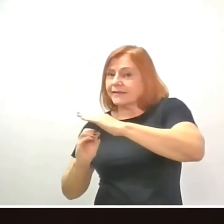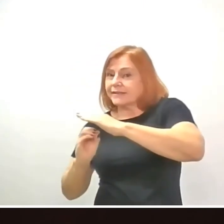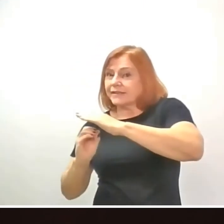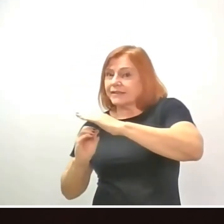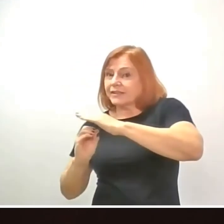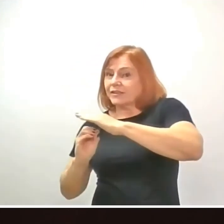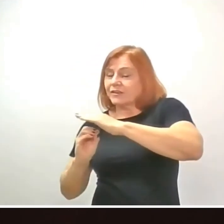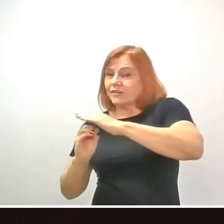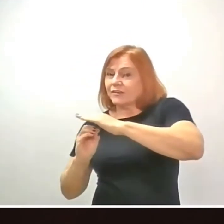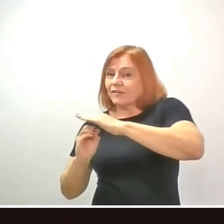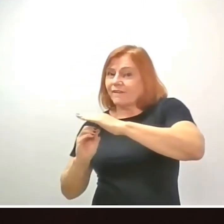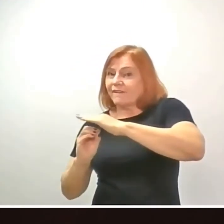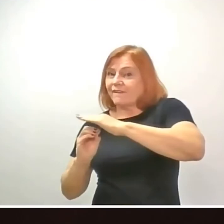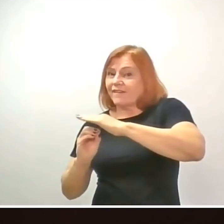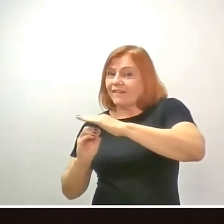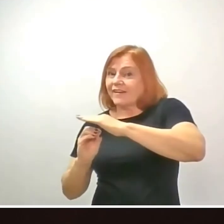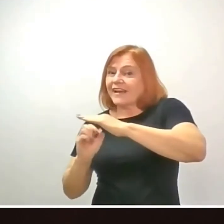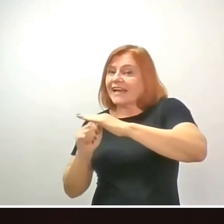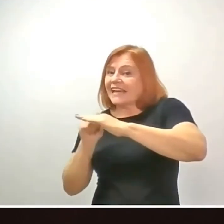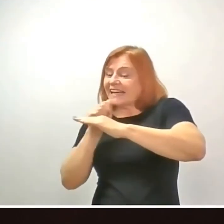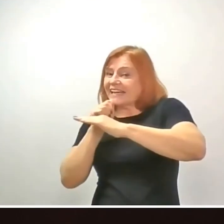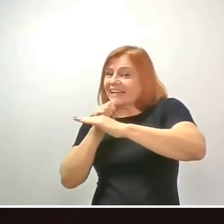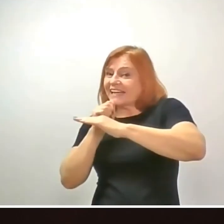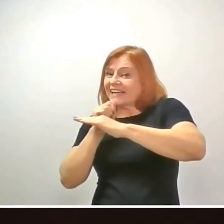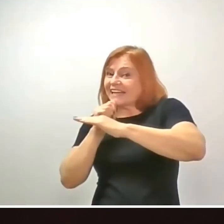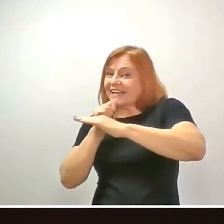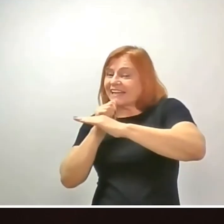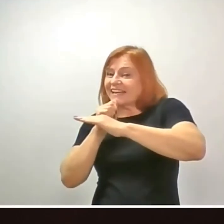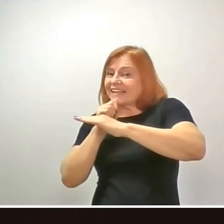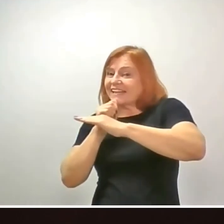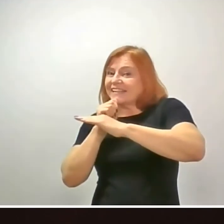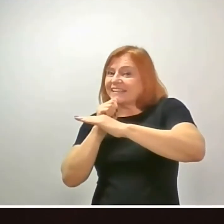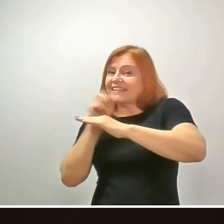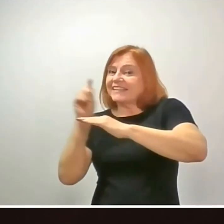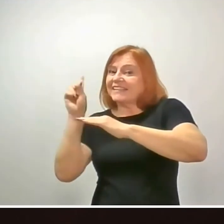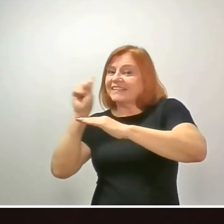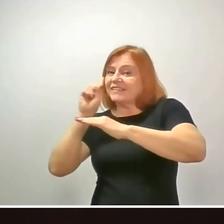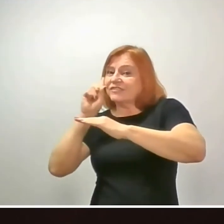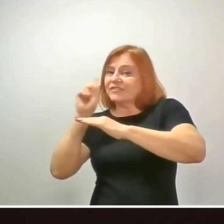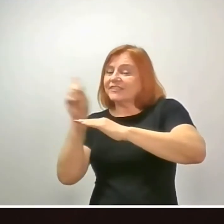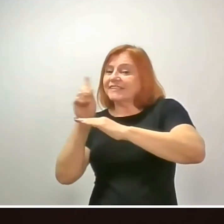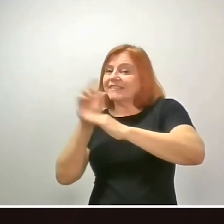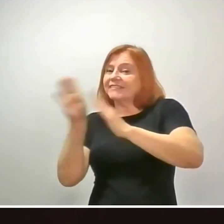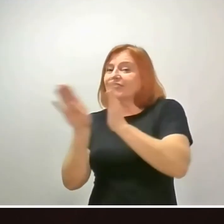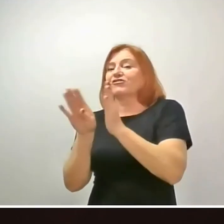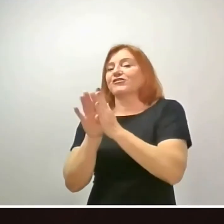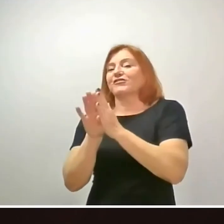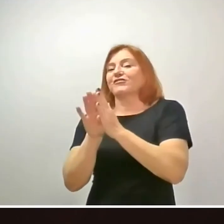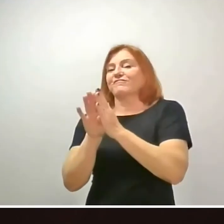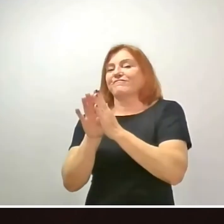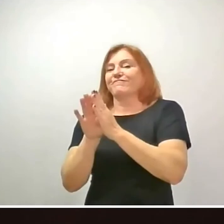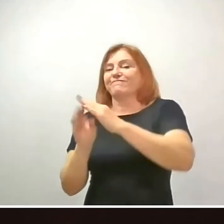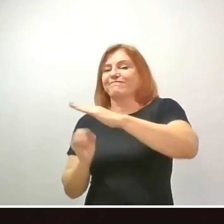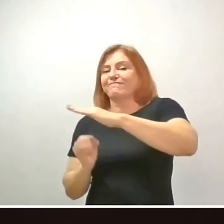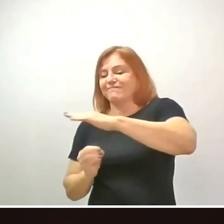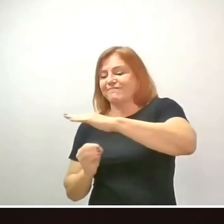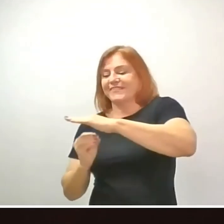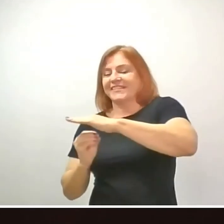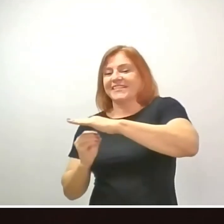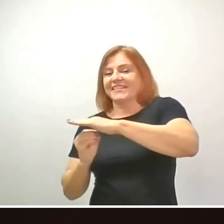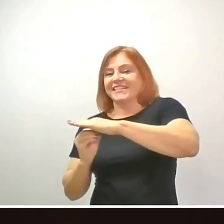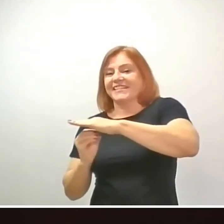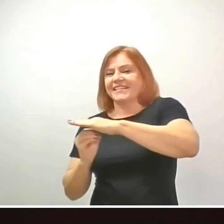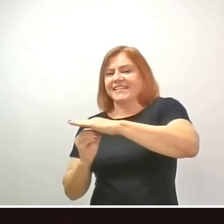sei quanto tempo vai levar essa aurora, né? Não sei quanto tempo, mas de qualquer forma, irmãos, se você é um